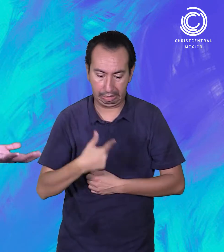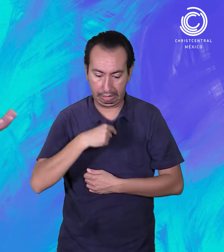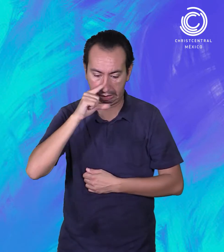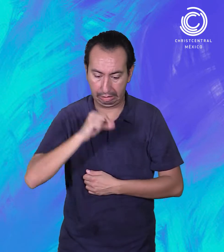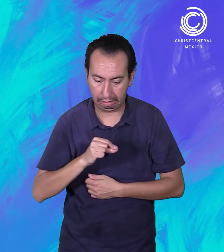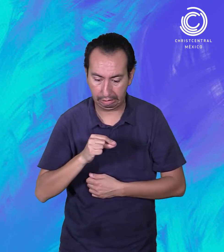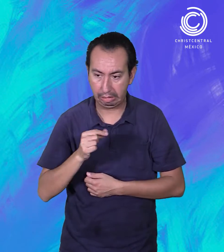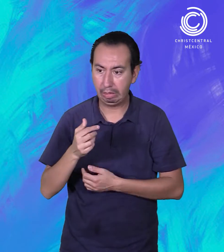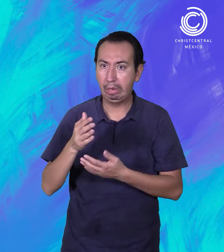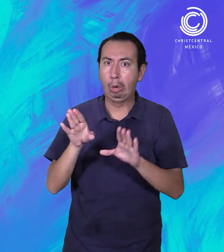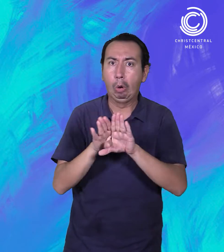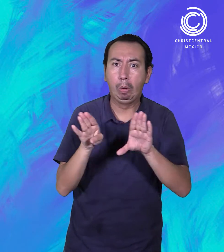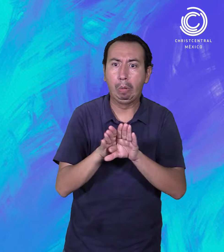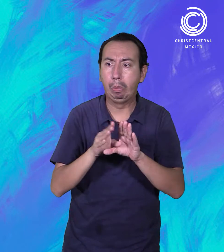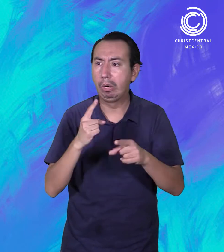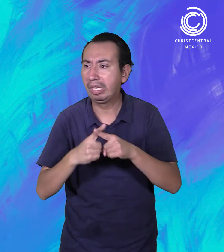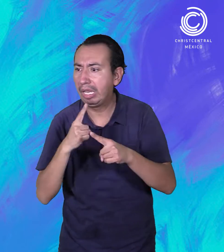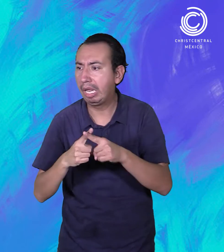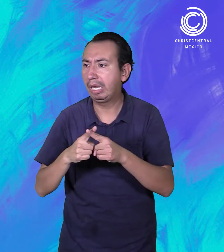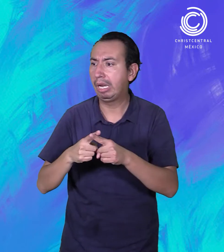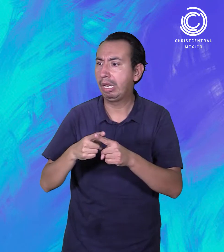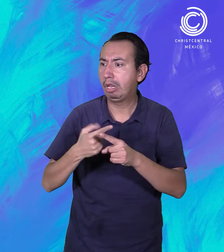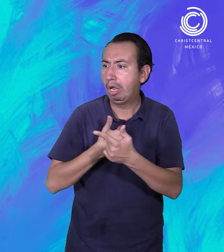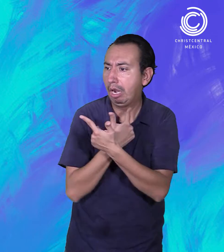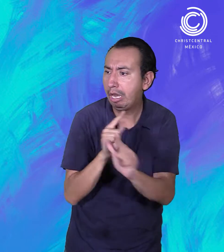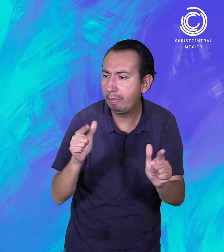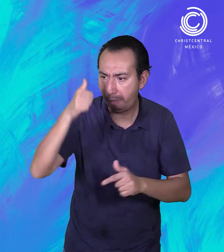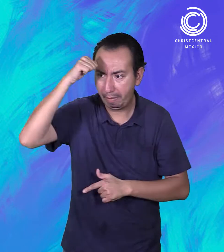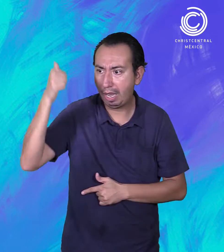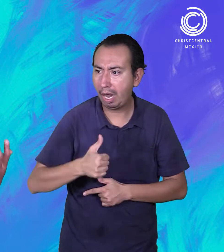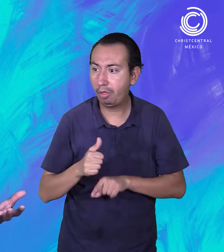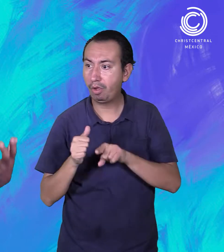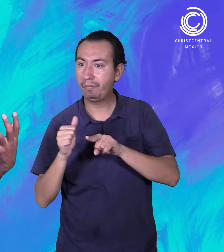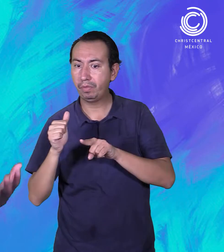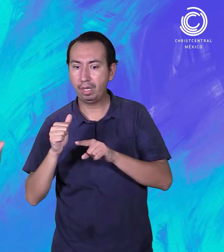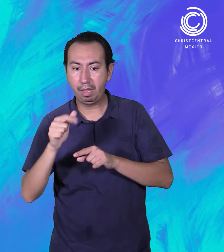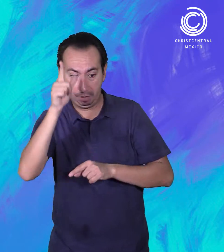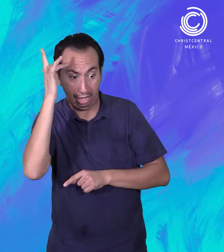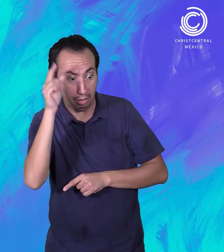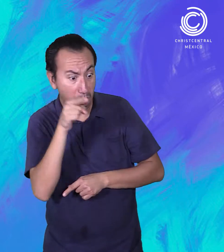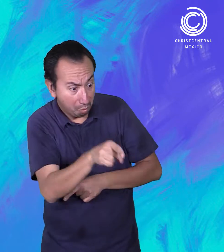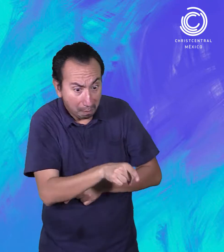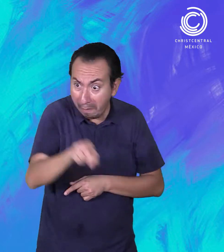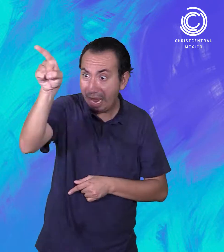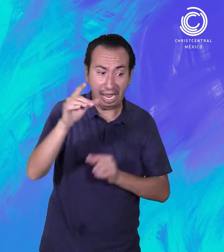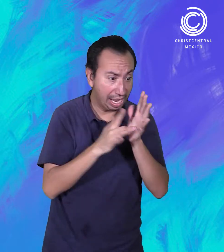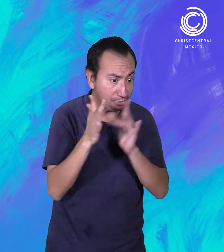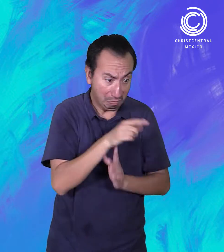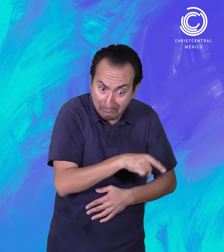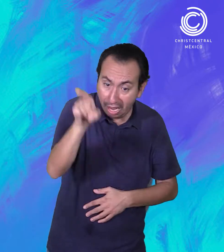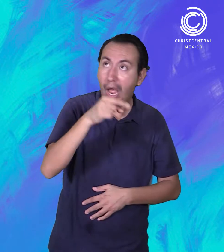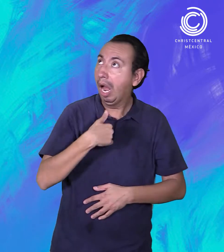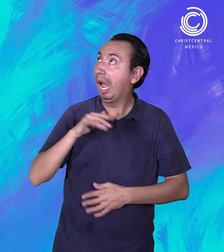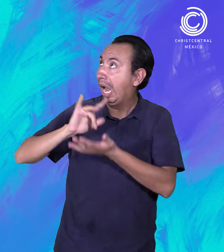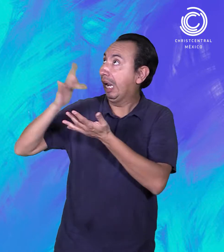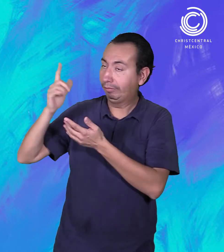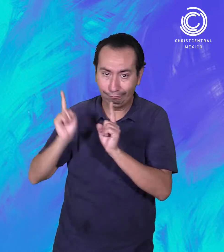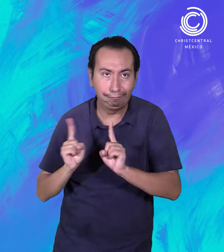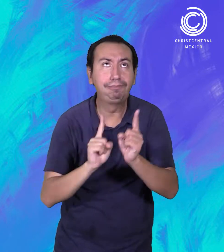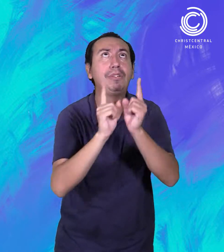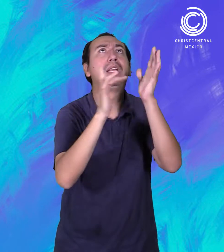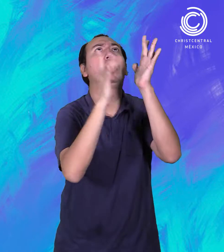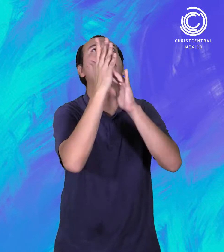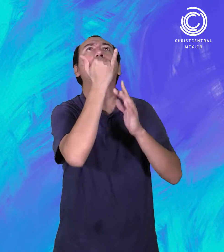creyentes a que puedan venir a la fuente de vida para ser libres del pecado es el mismo Espíritu Santo que nos convence a nosotros que ya somos